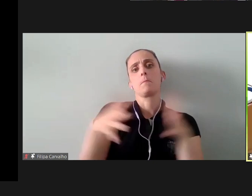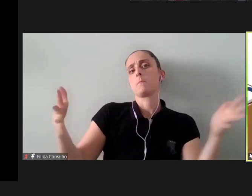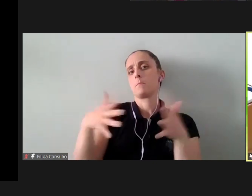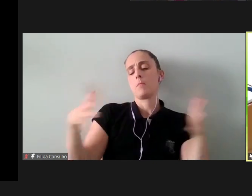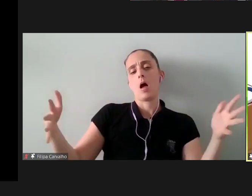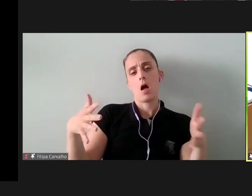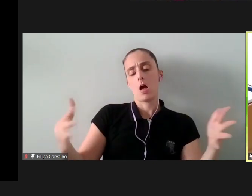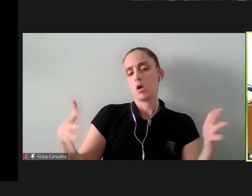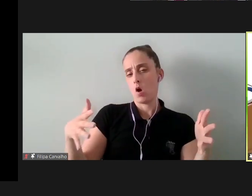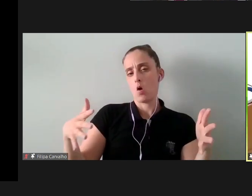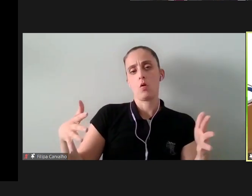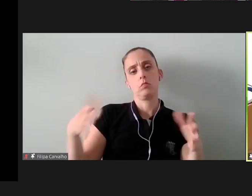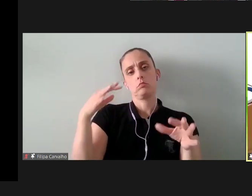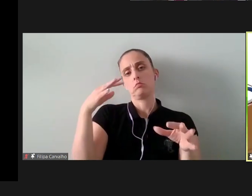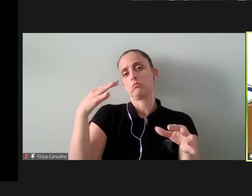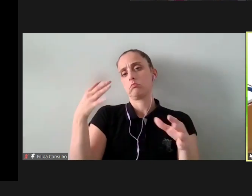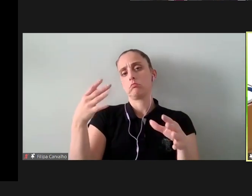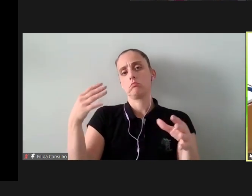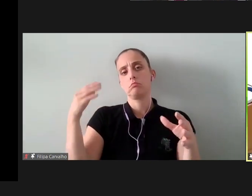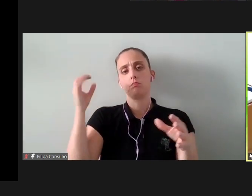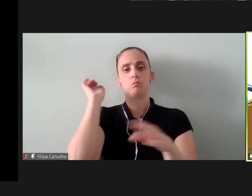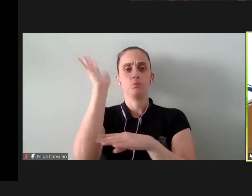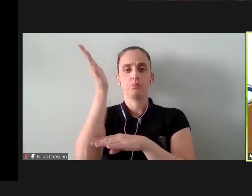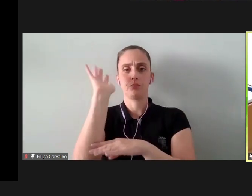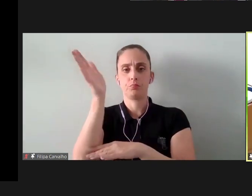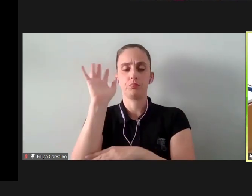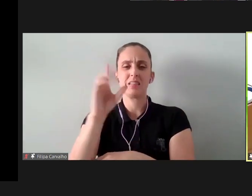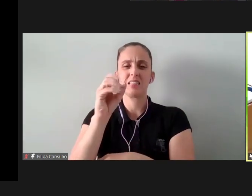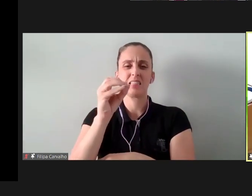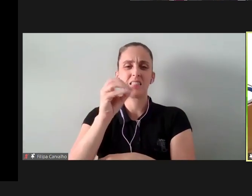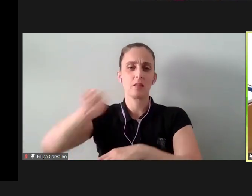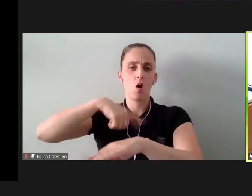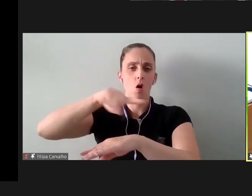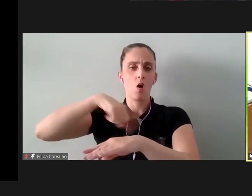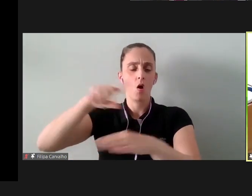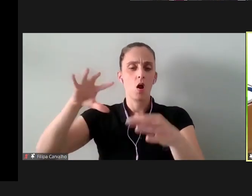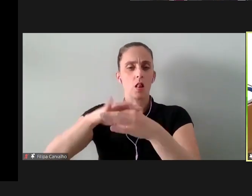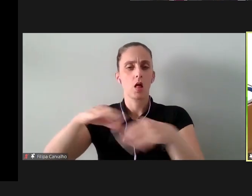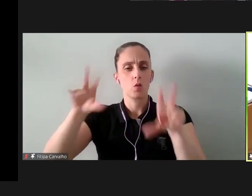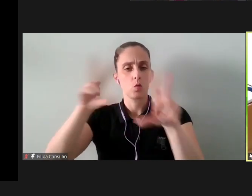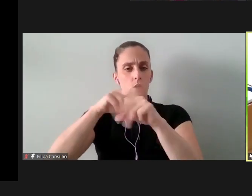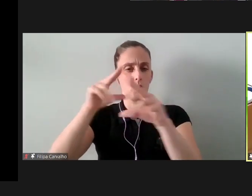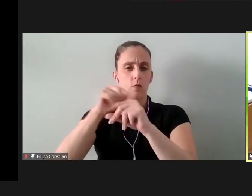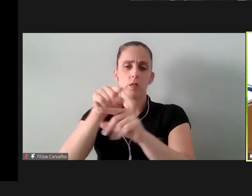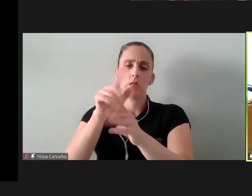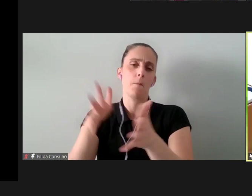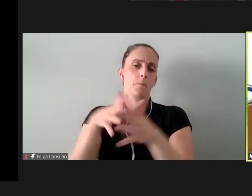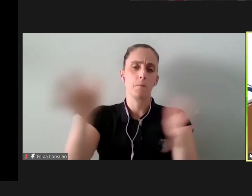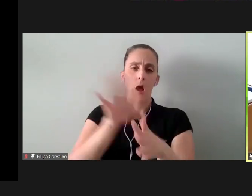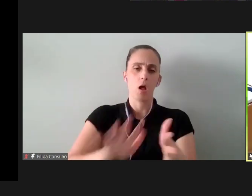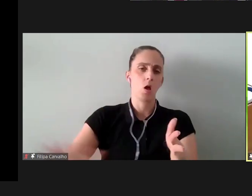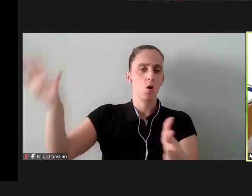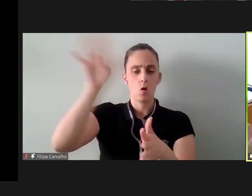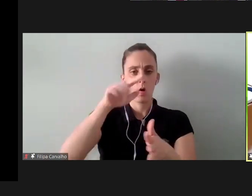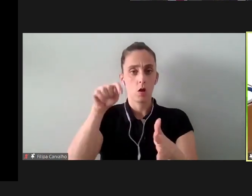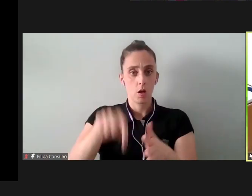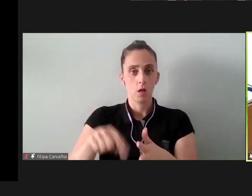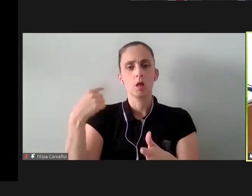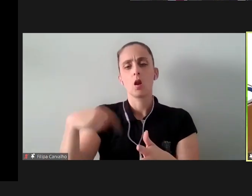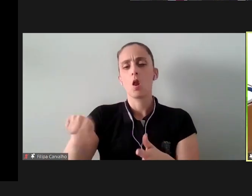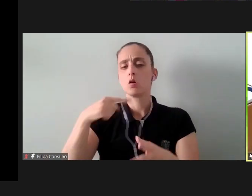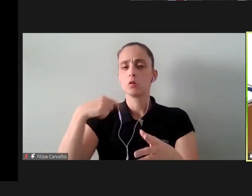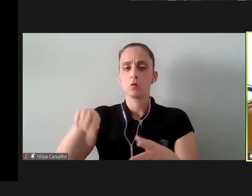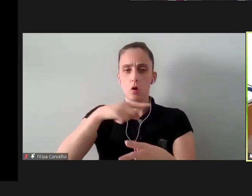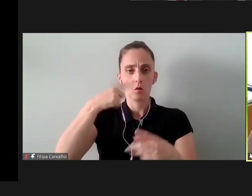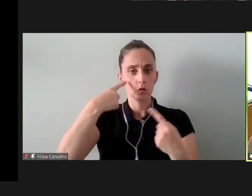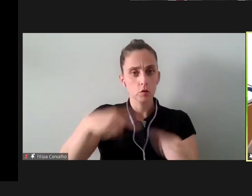Latina. É um evento que tem 600 horas de programação sobre inovação no setor público. A gente conta com muitos convidados